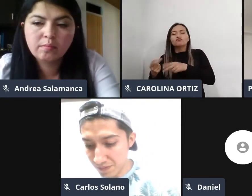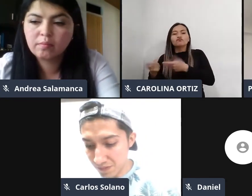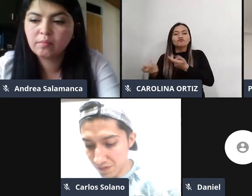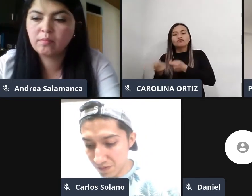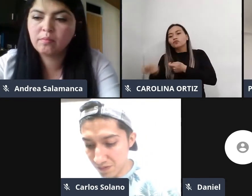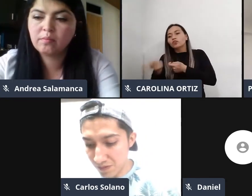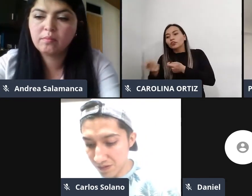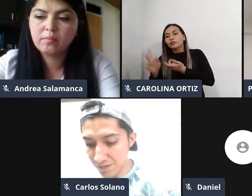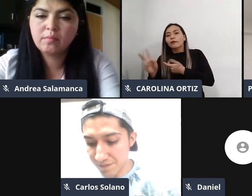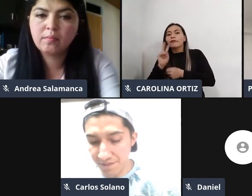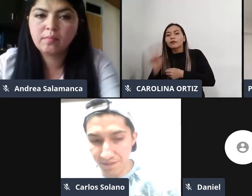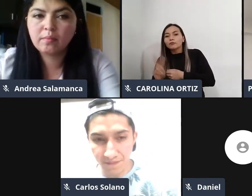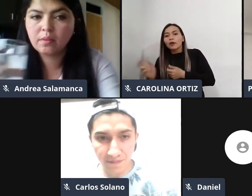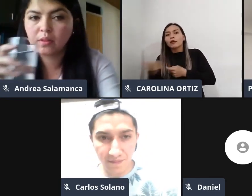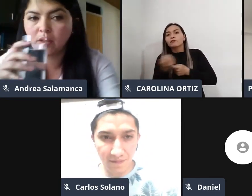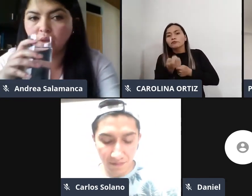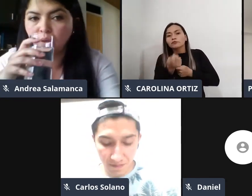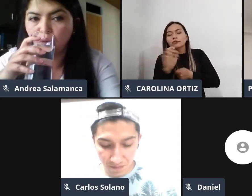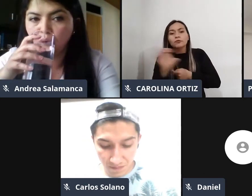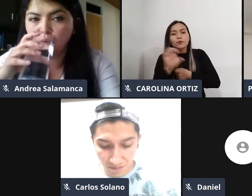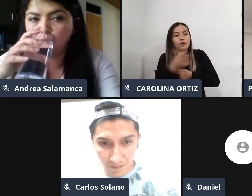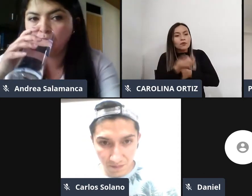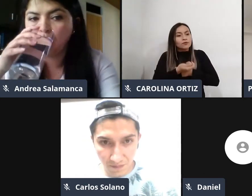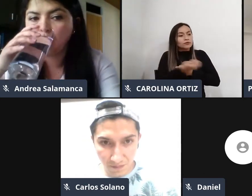construyendo muros justamente para